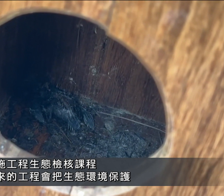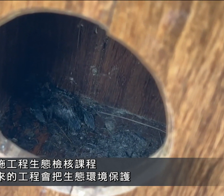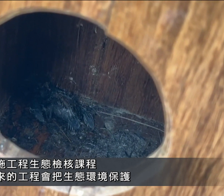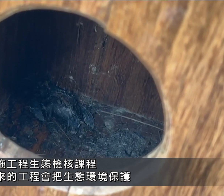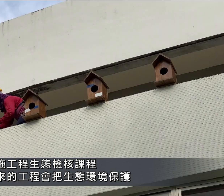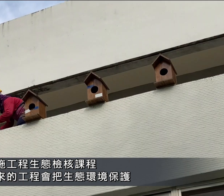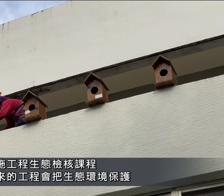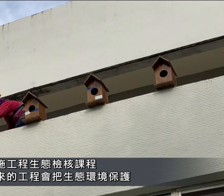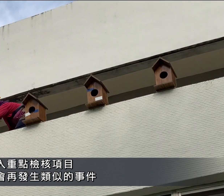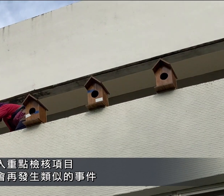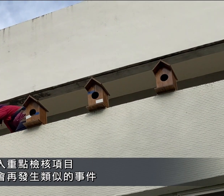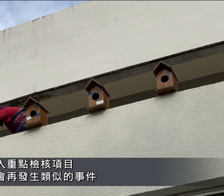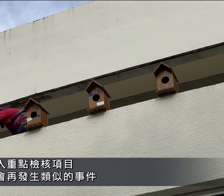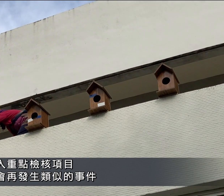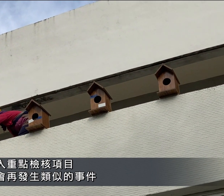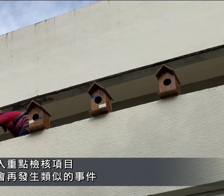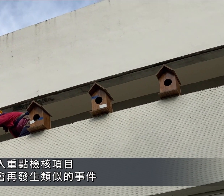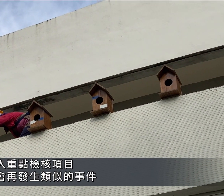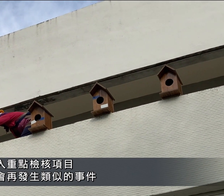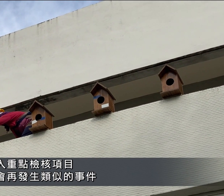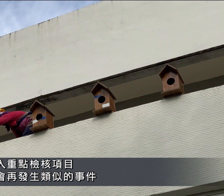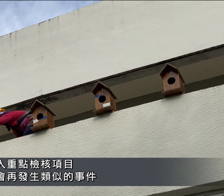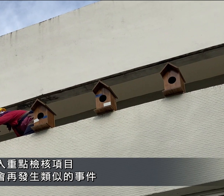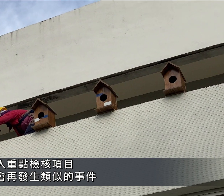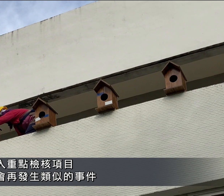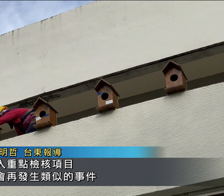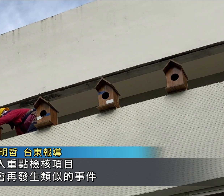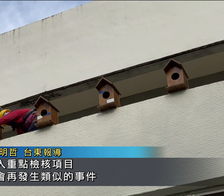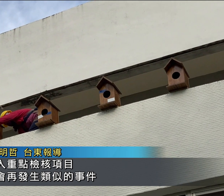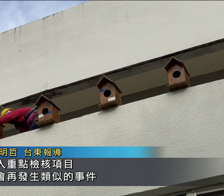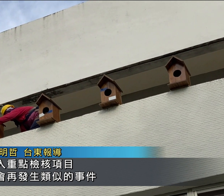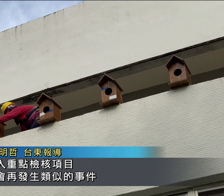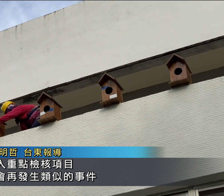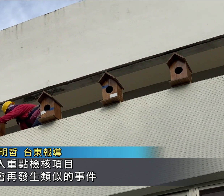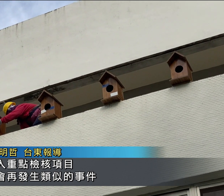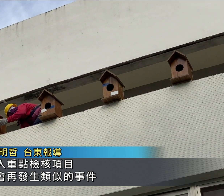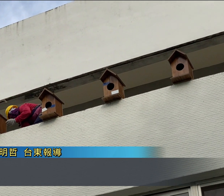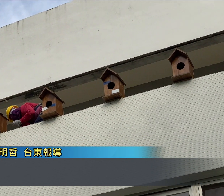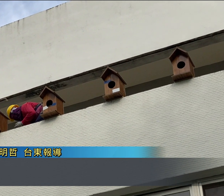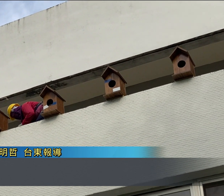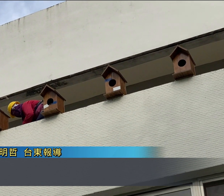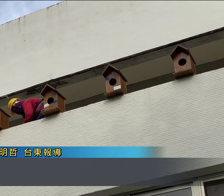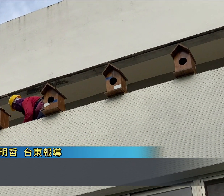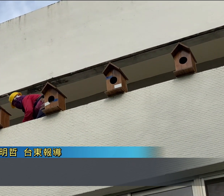环境保护列入重点检核项目，不会再发生类似的事件。记者张明哲台东报道。